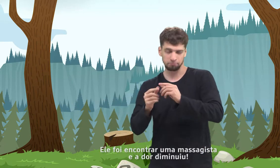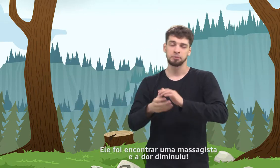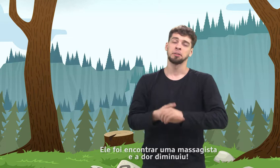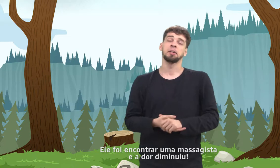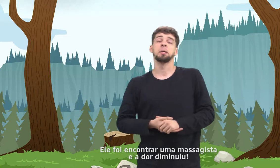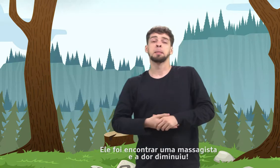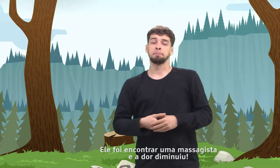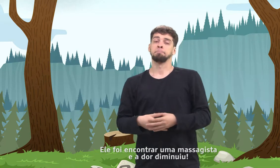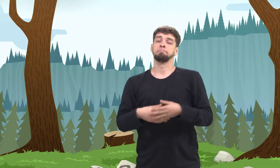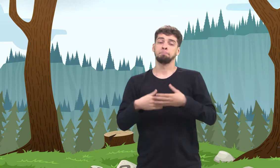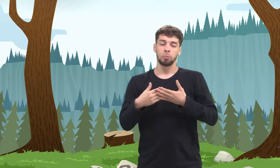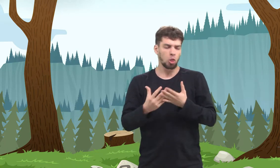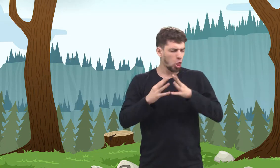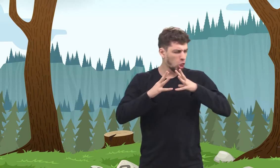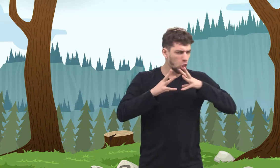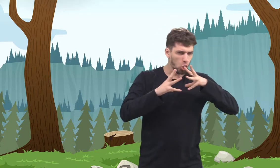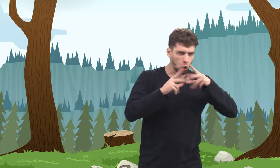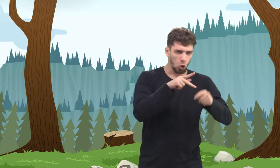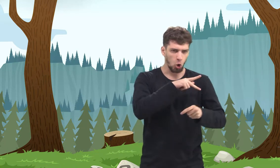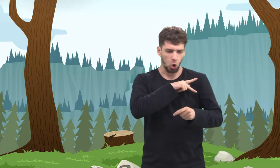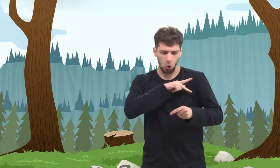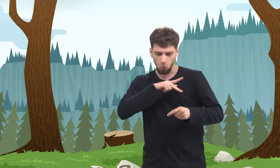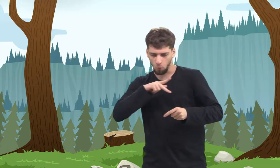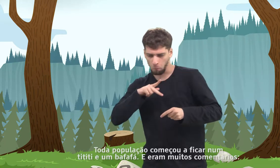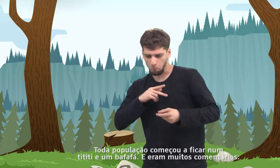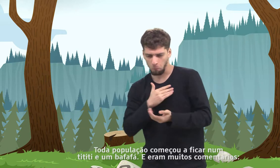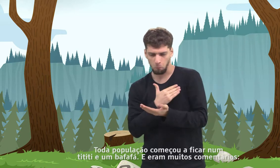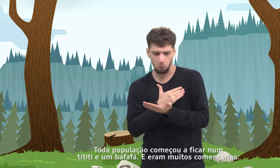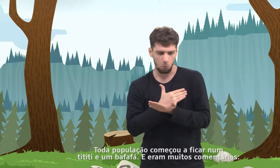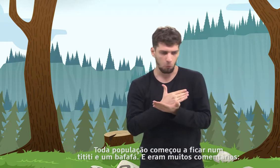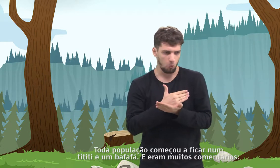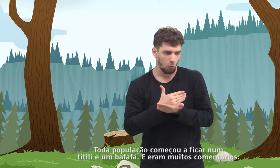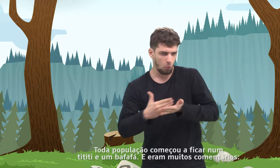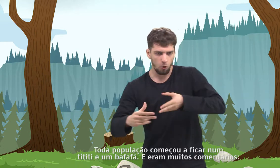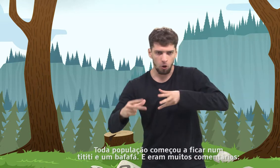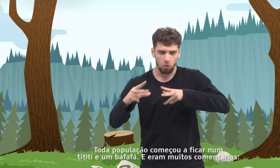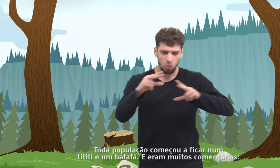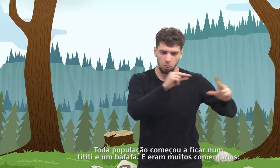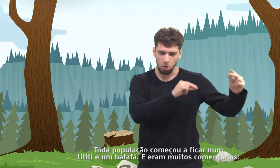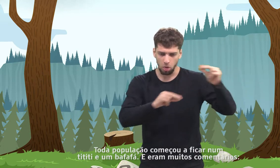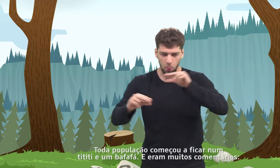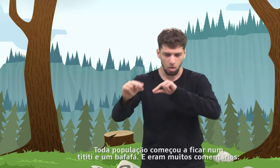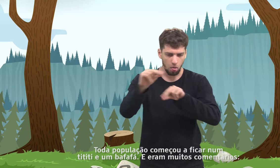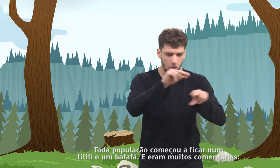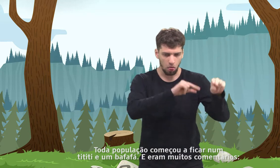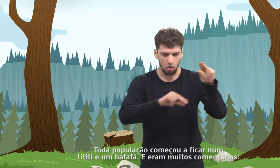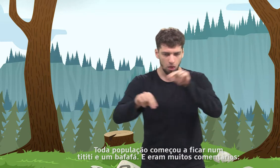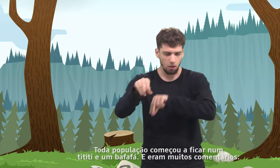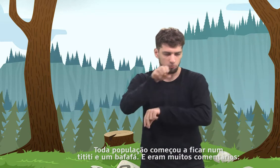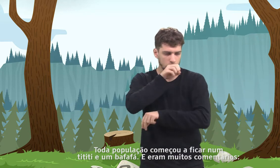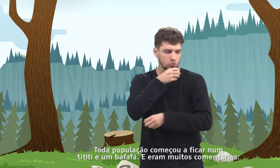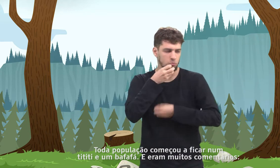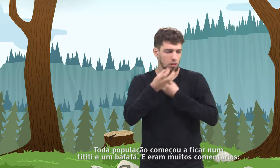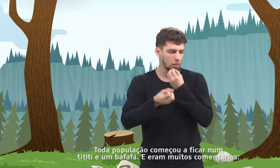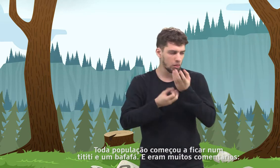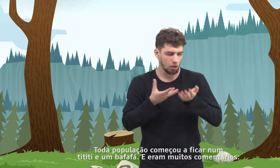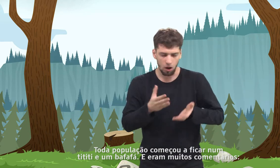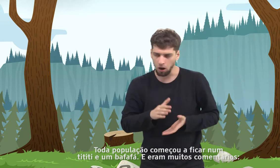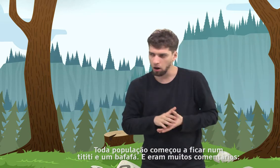dor diminuiu toda a população começou a ficar tinha um bafafá e era muito